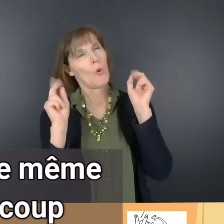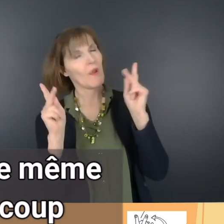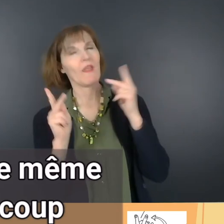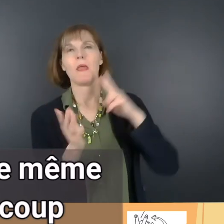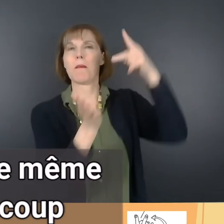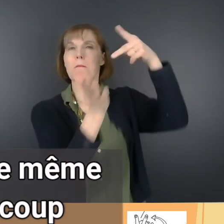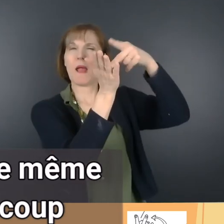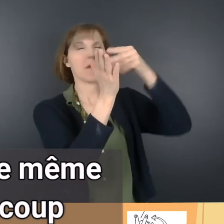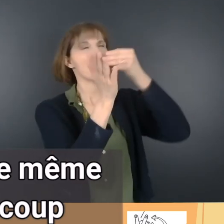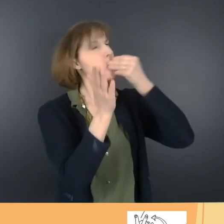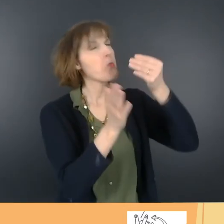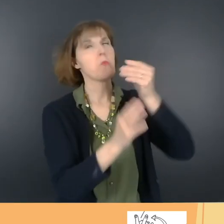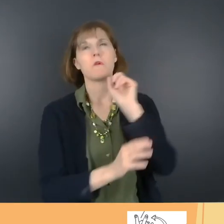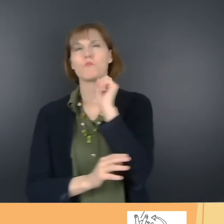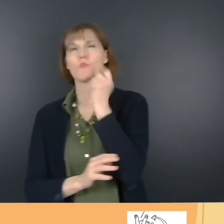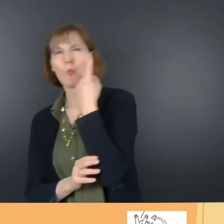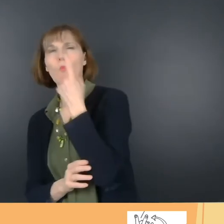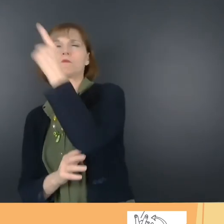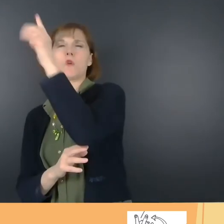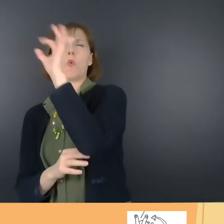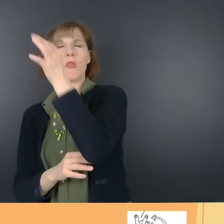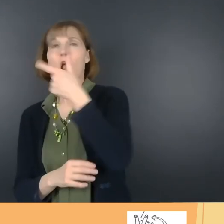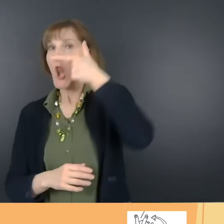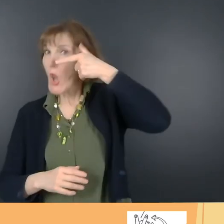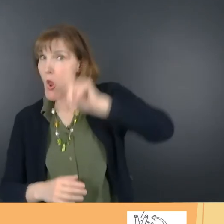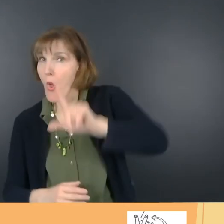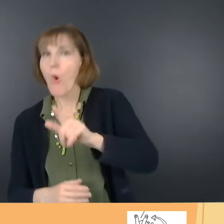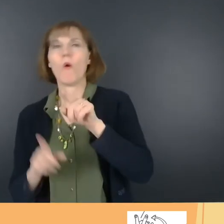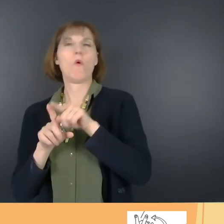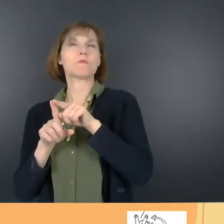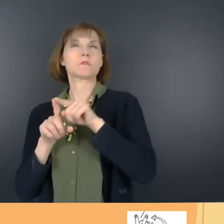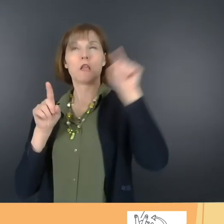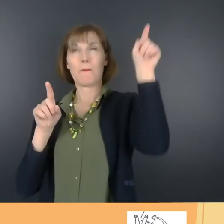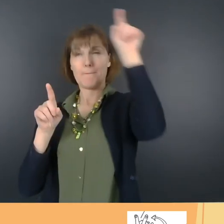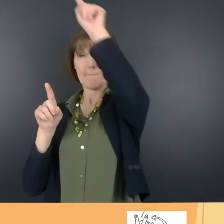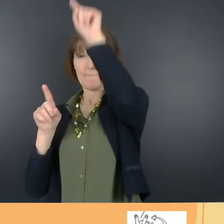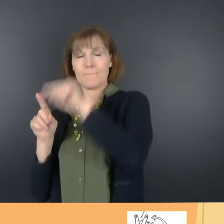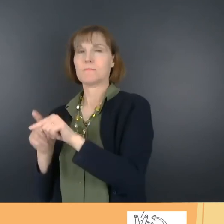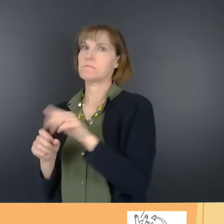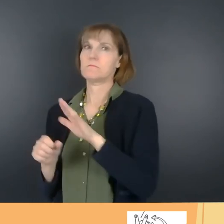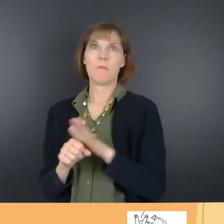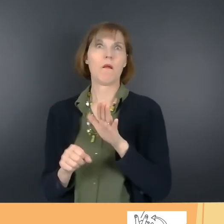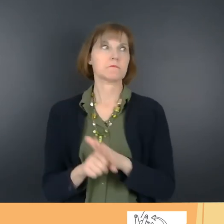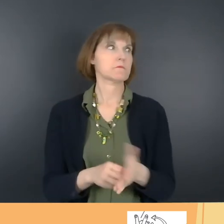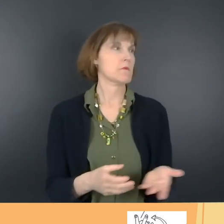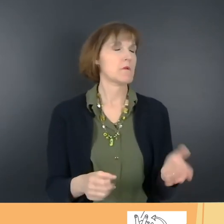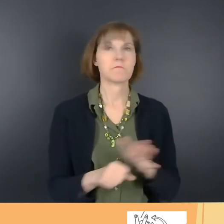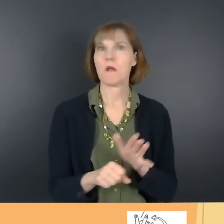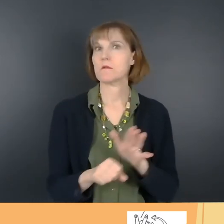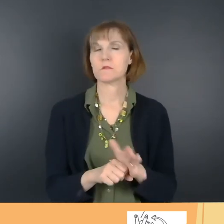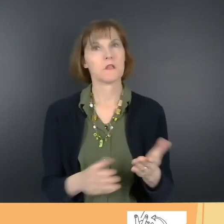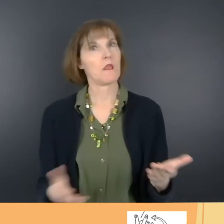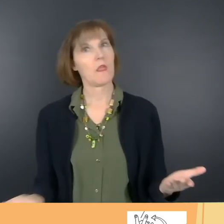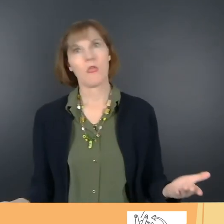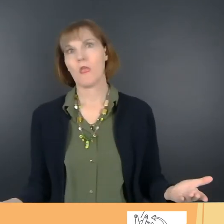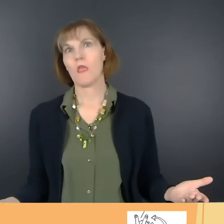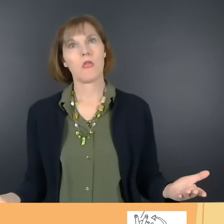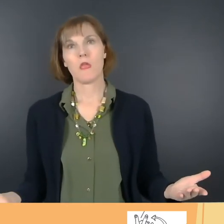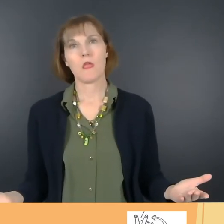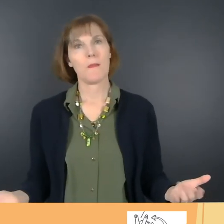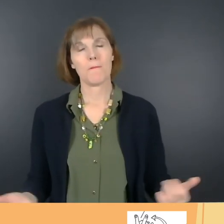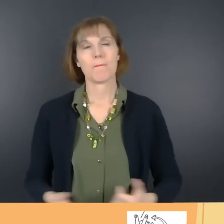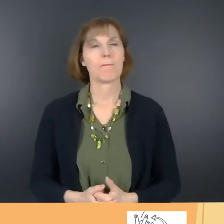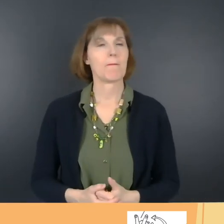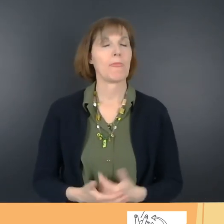d'initiatives qui sont faites à Paris, bien sûr, à Mulhouse aussi, à Lyon, ou si ça ne suffit pas.